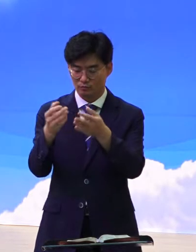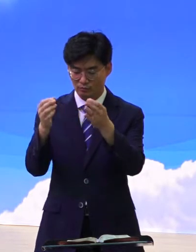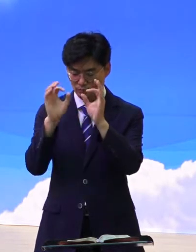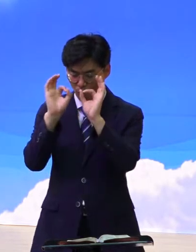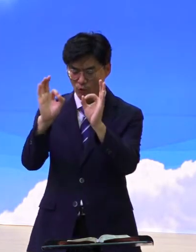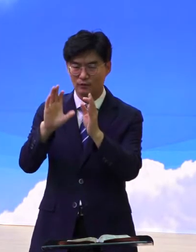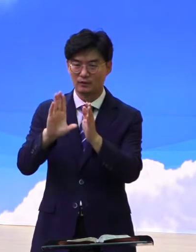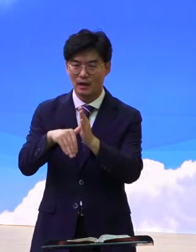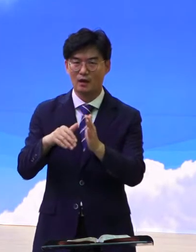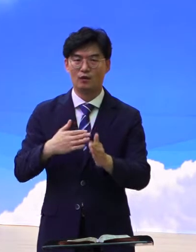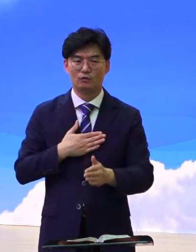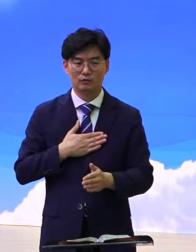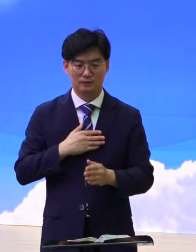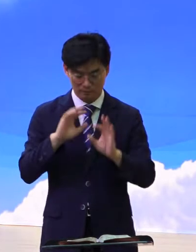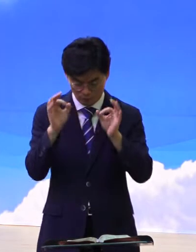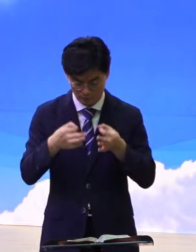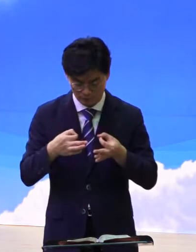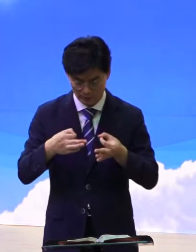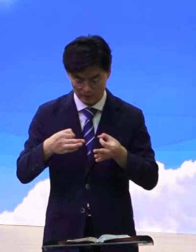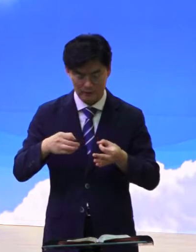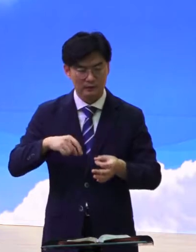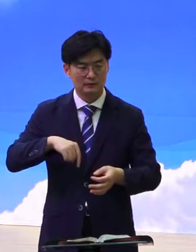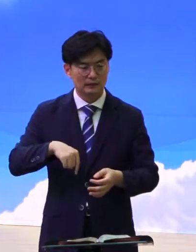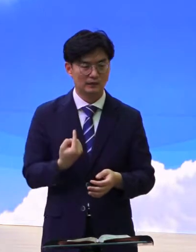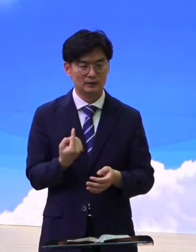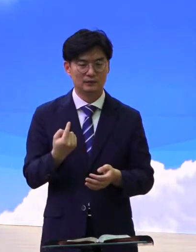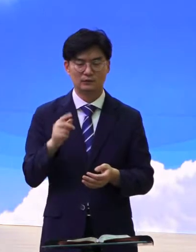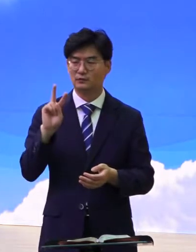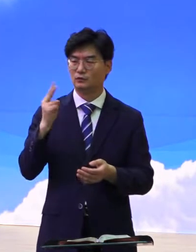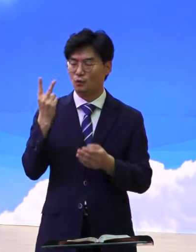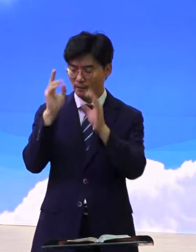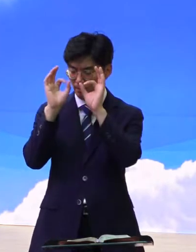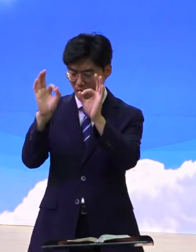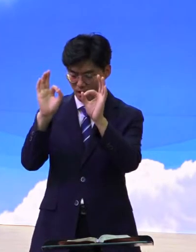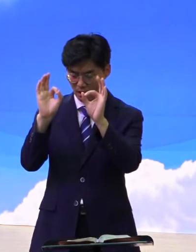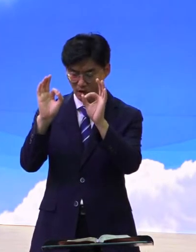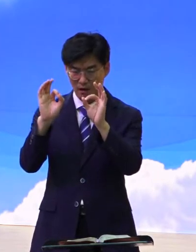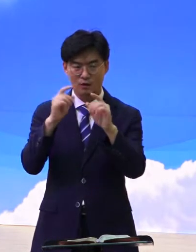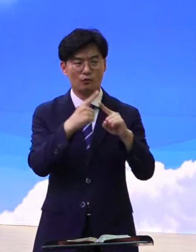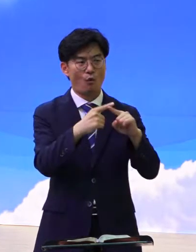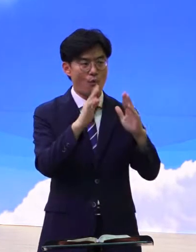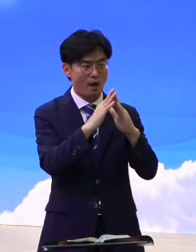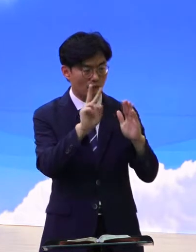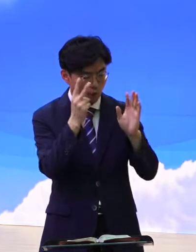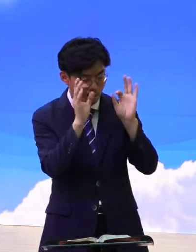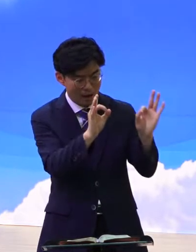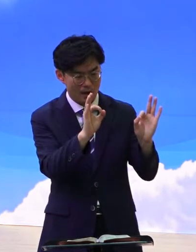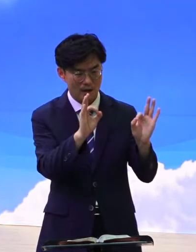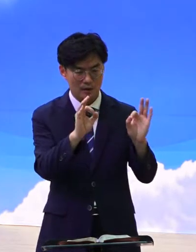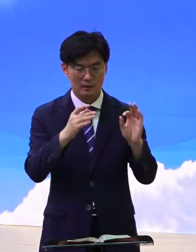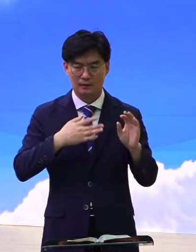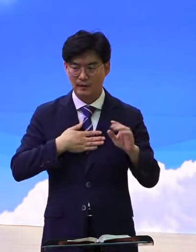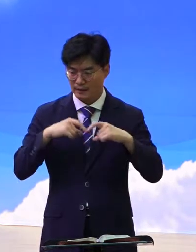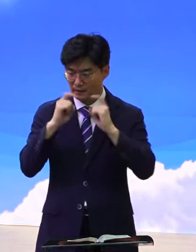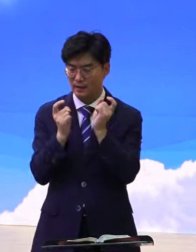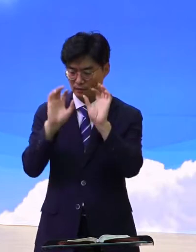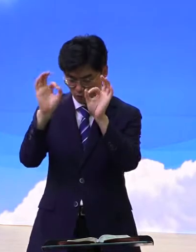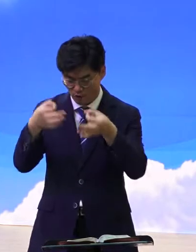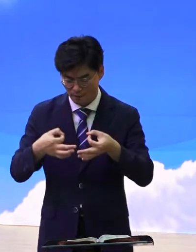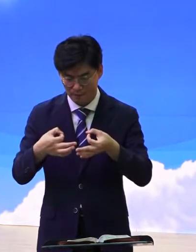이제 말을 좀 줄이고 침묵해 보라고, 자기 자신을 생각해 보라고, 또 교회를 돌아보라고, 또 회개할 시간을